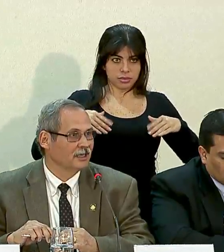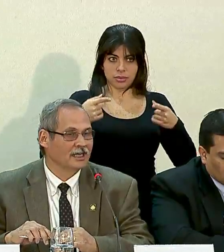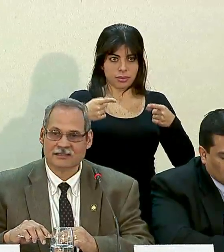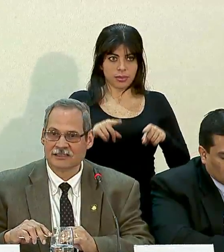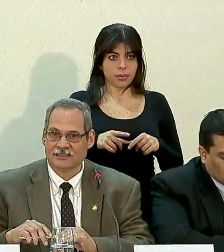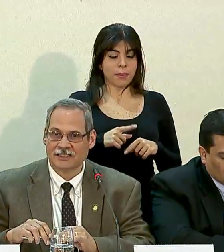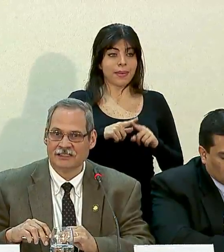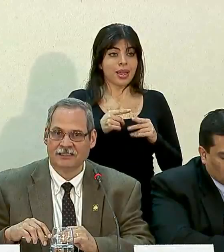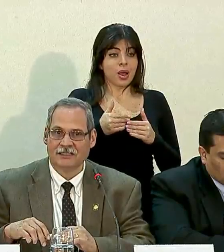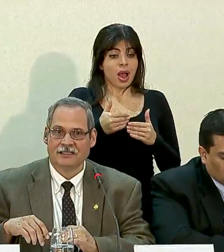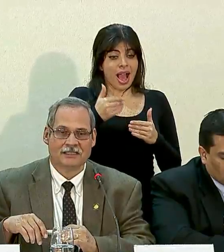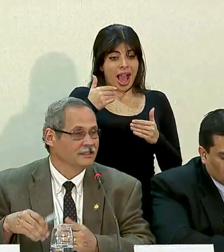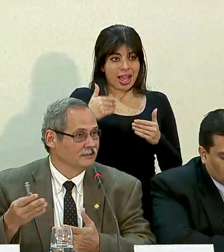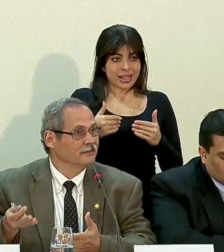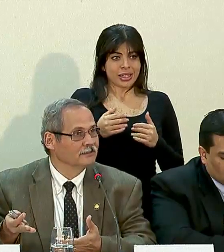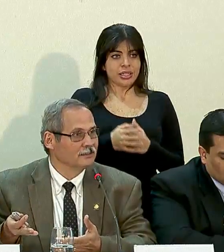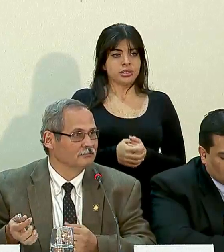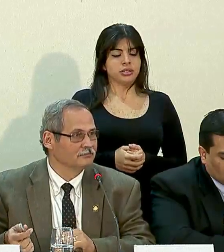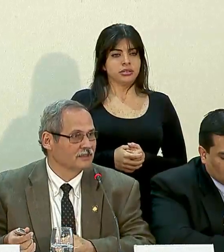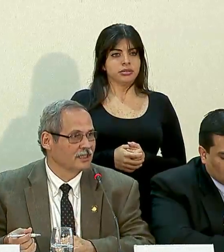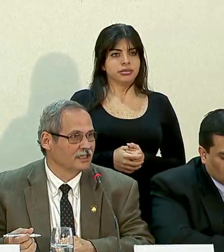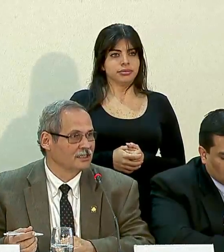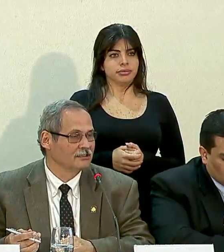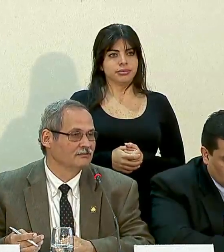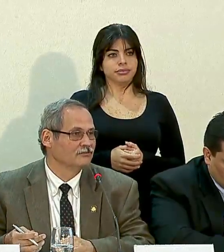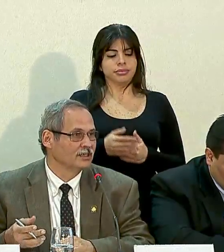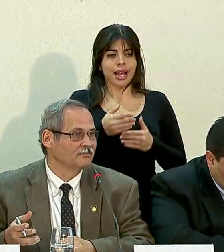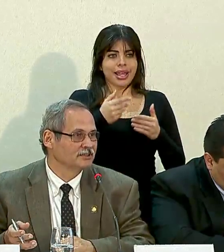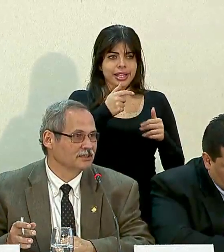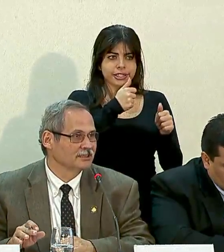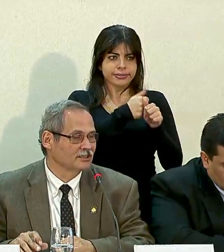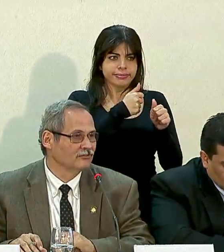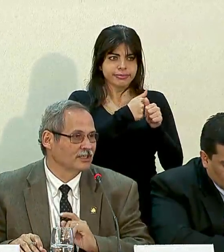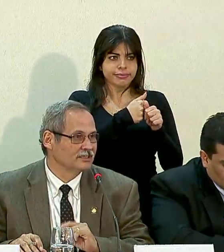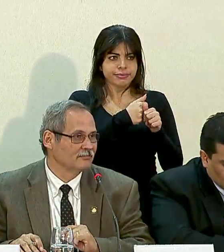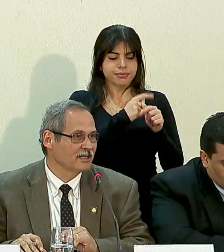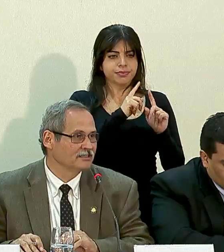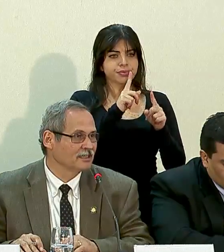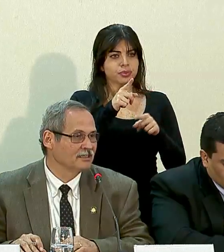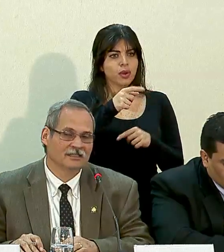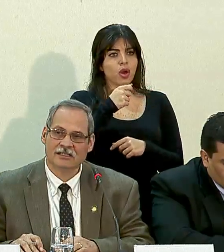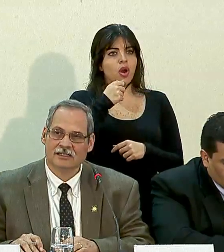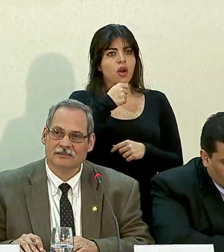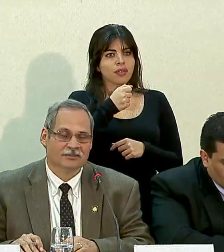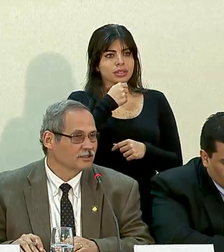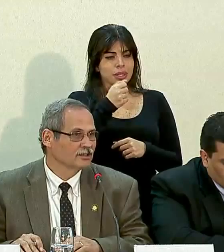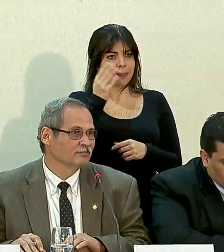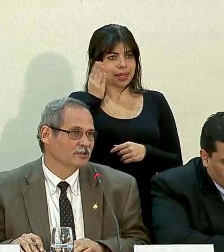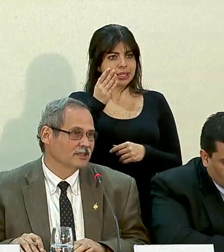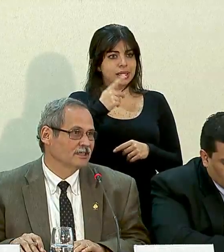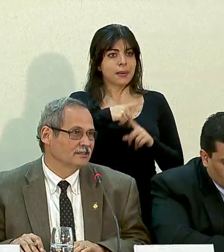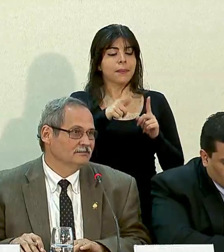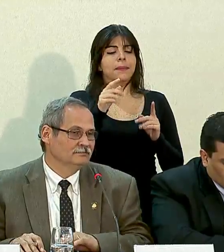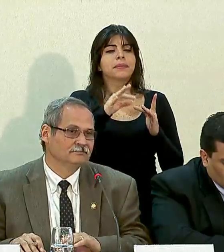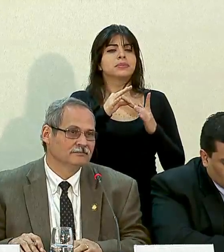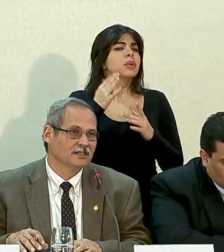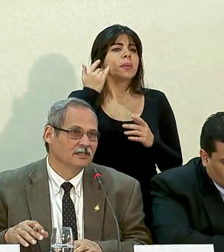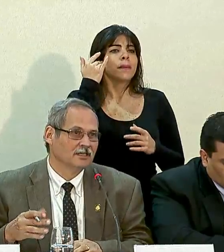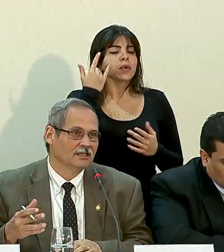¿verdad?, antes de que él fuera a presentar esta conferencia de prensa, sobre todo porque